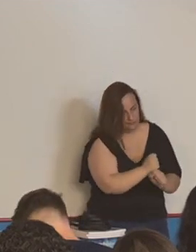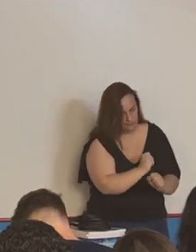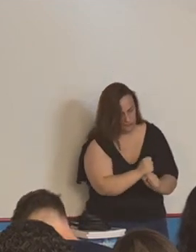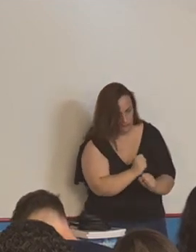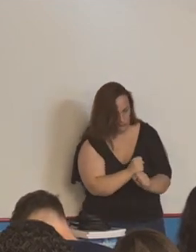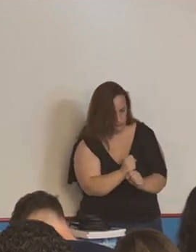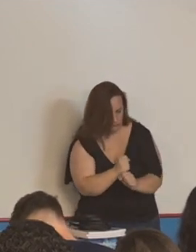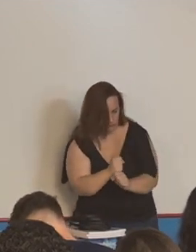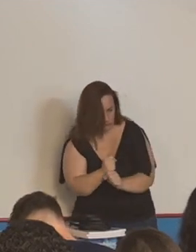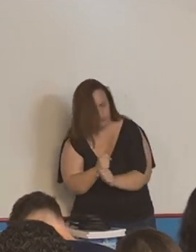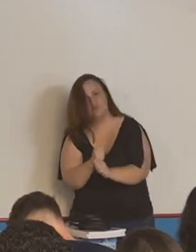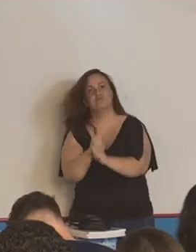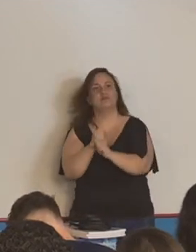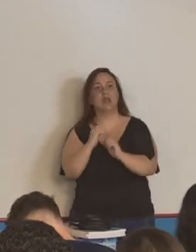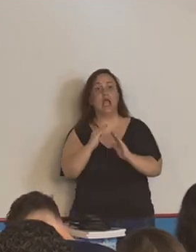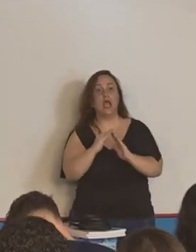estava,